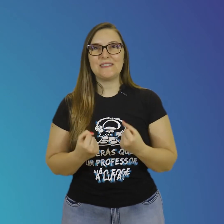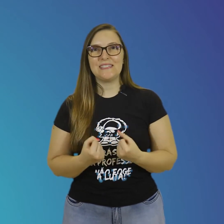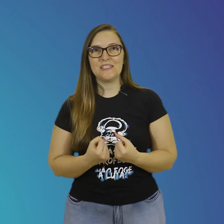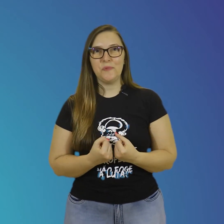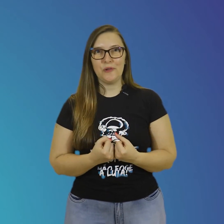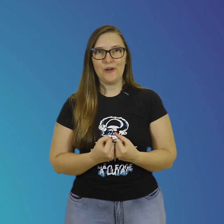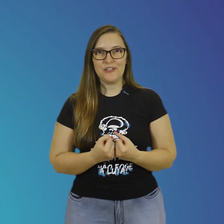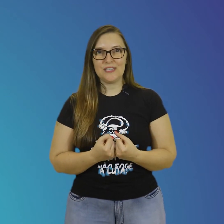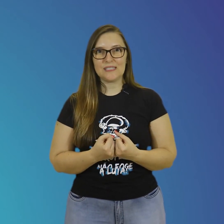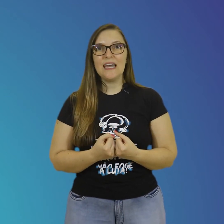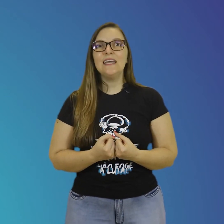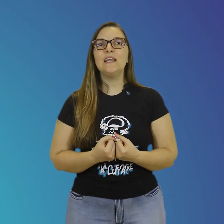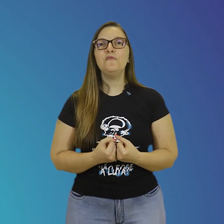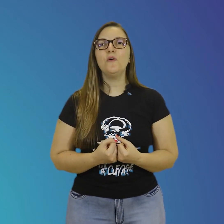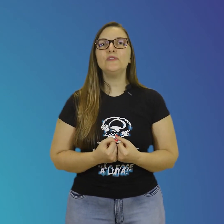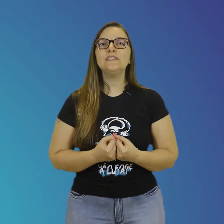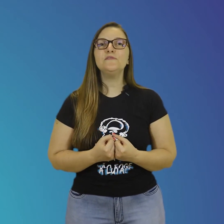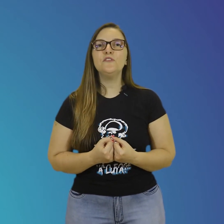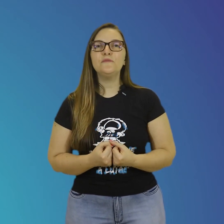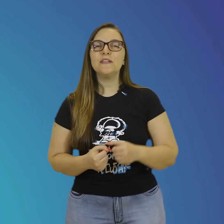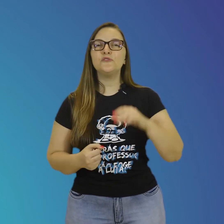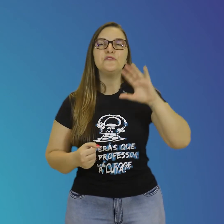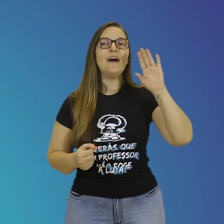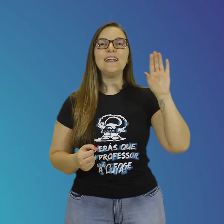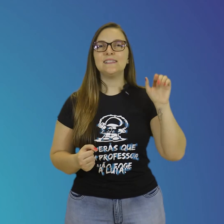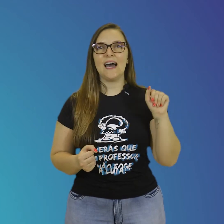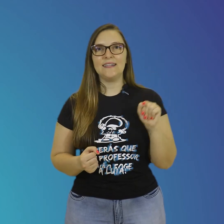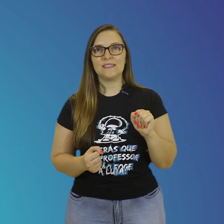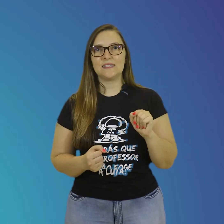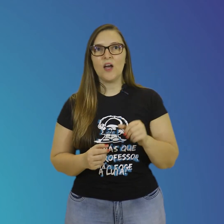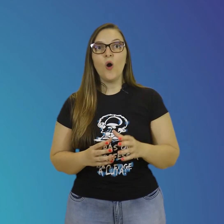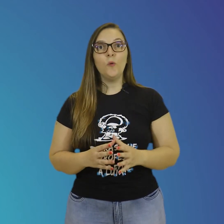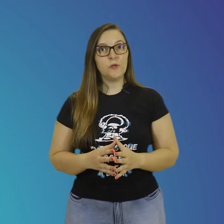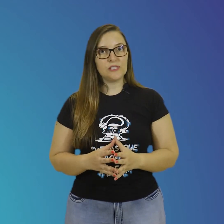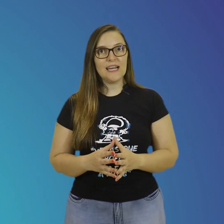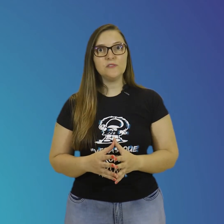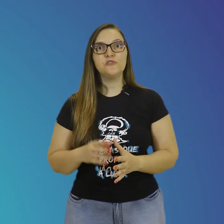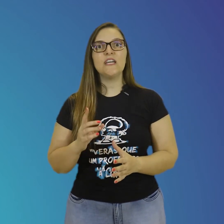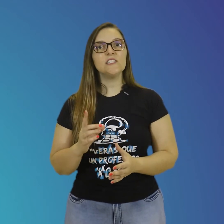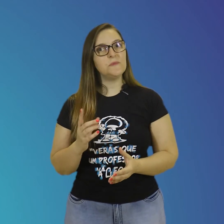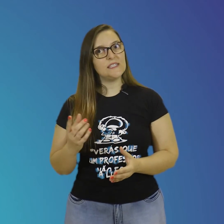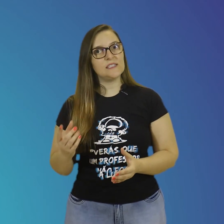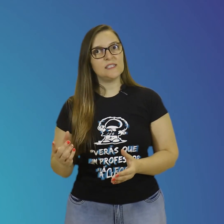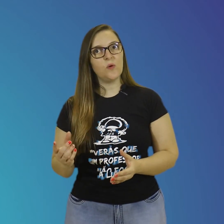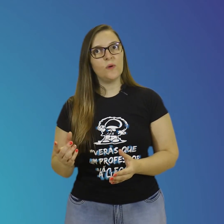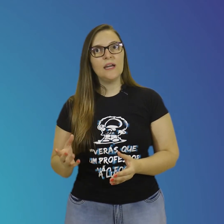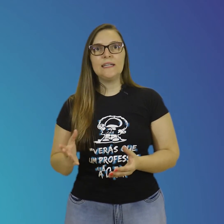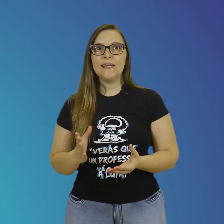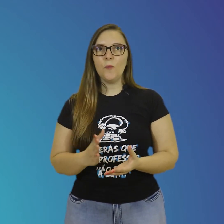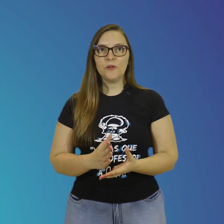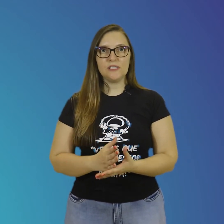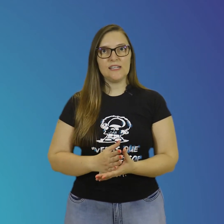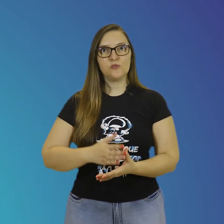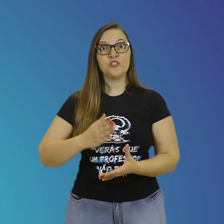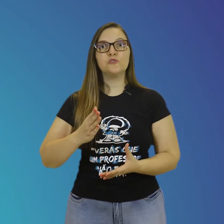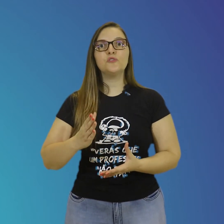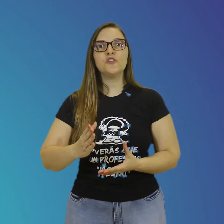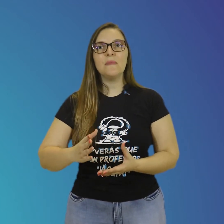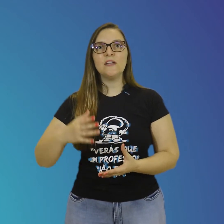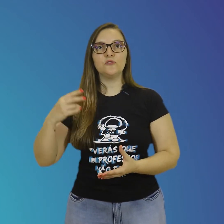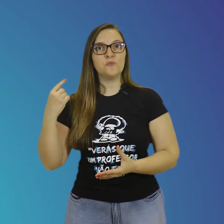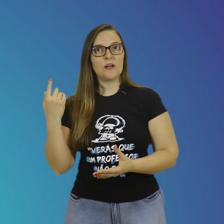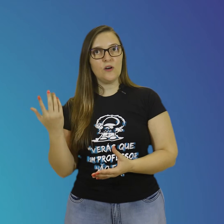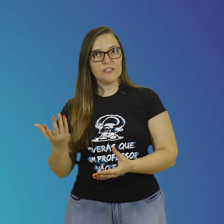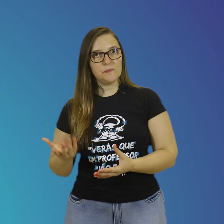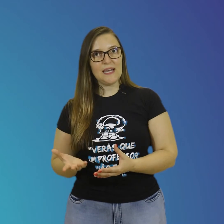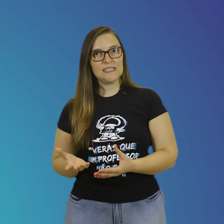diversas pesquisas biológicas e levou ao desenvolvimento de várias áreas. O processo de especiação, que é o processo de